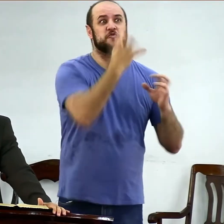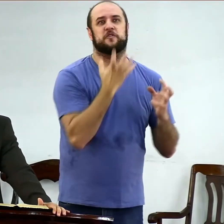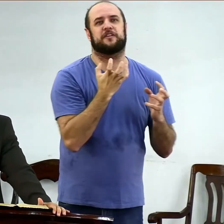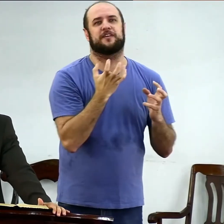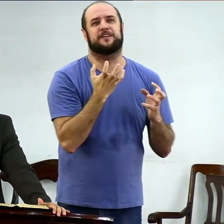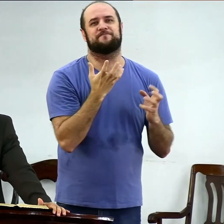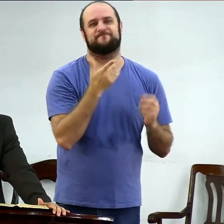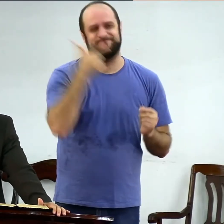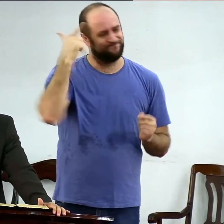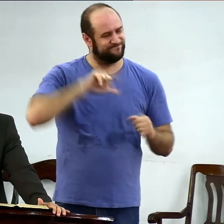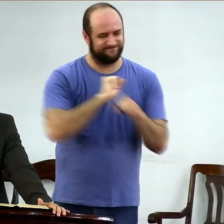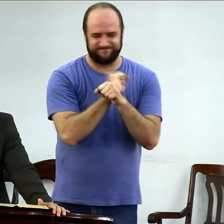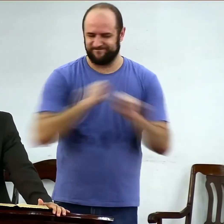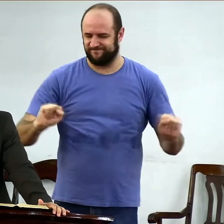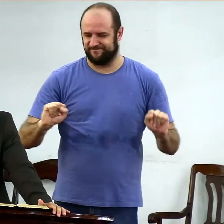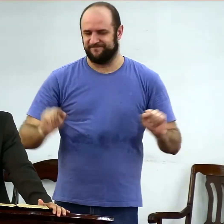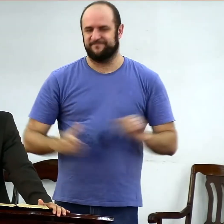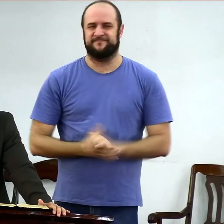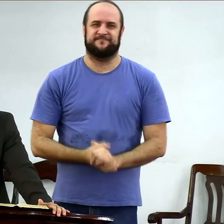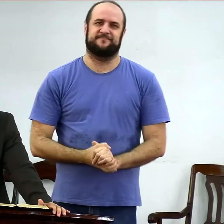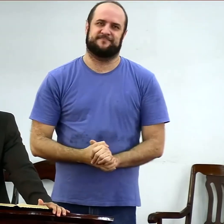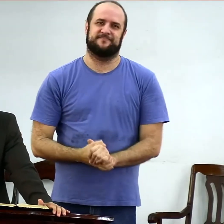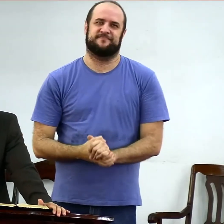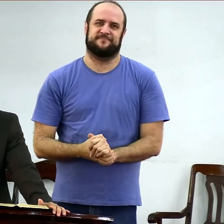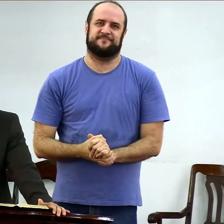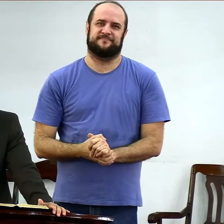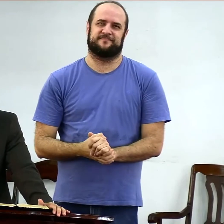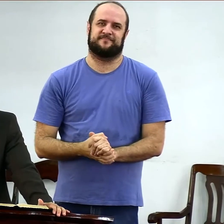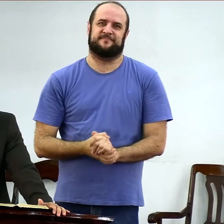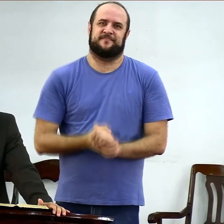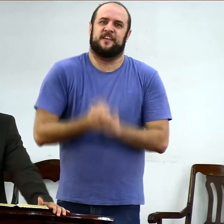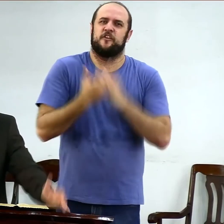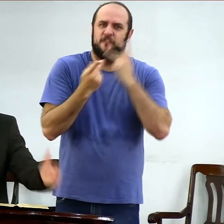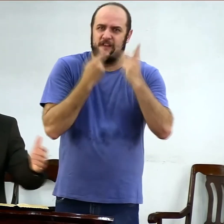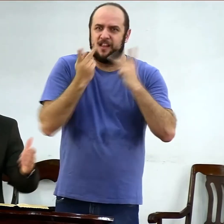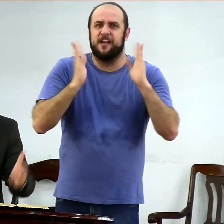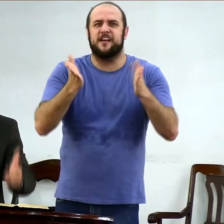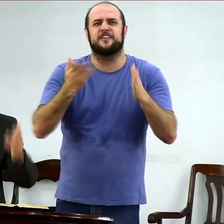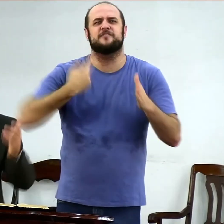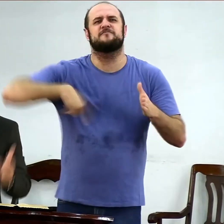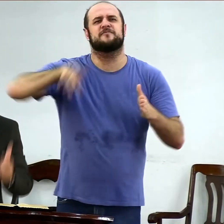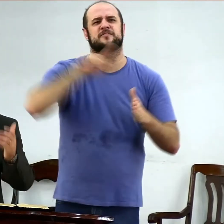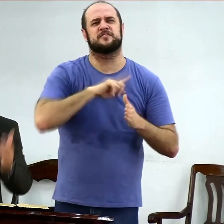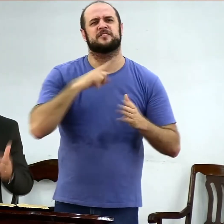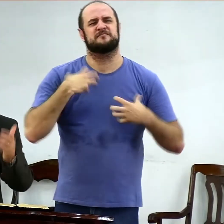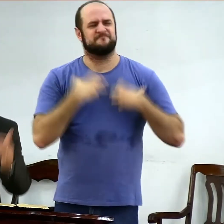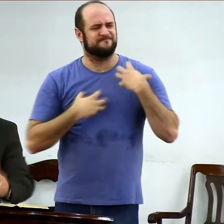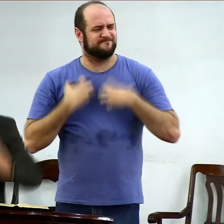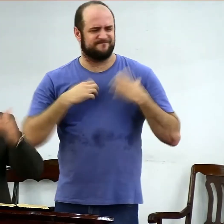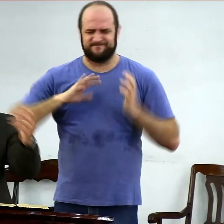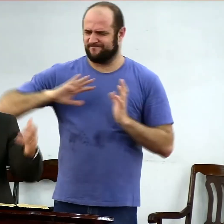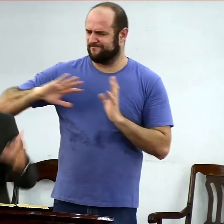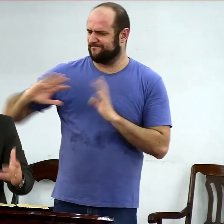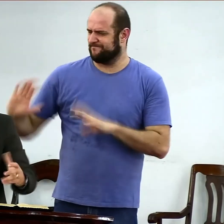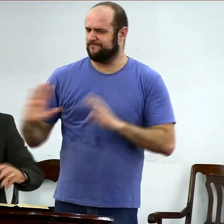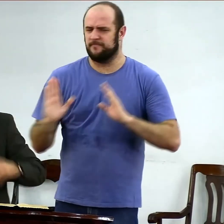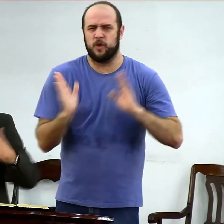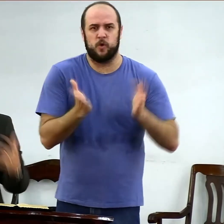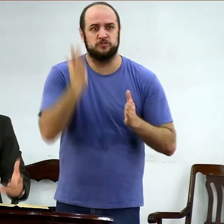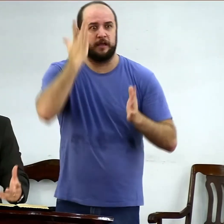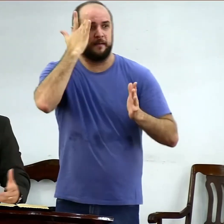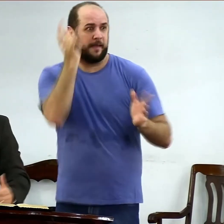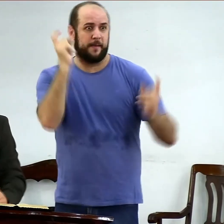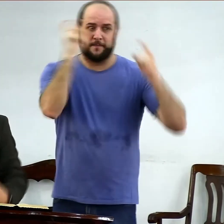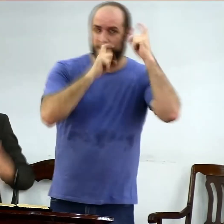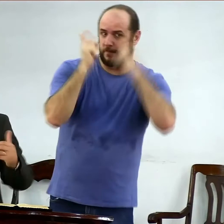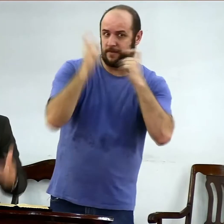você. Tiago vai dizer para nós, lá no capítulo 4, versículo 13, atendei agora, vós que dizeis hoje ou amanhã iremos